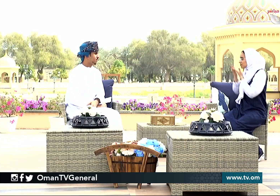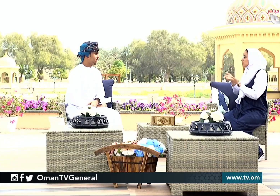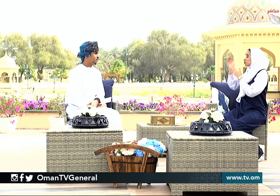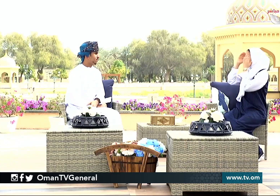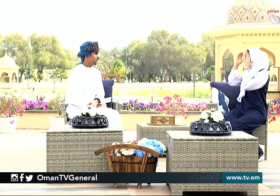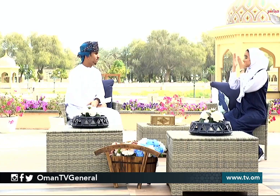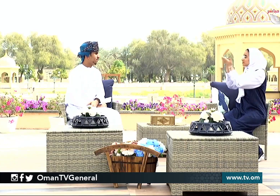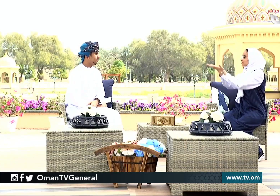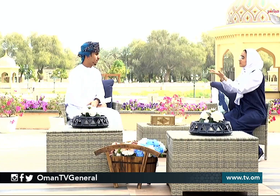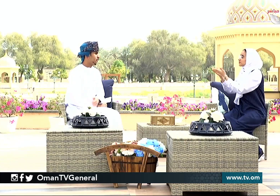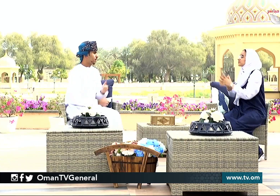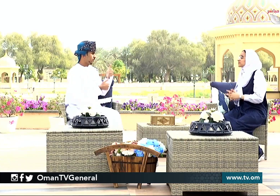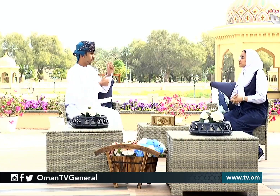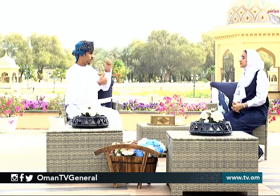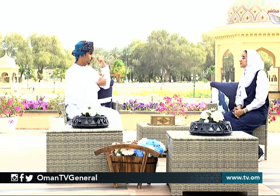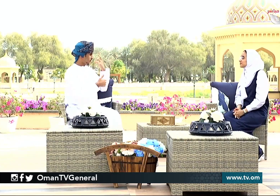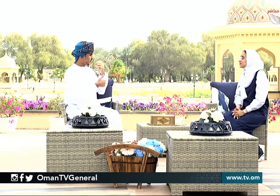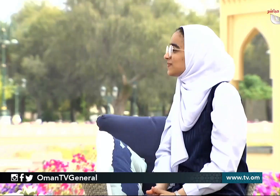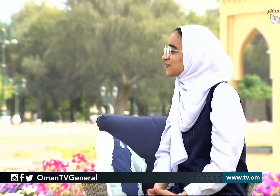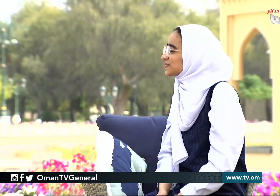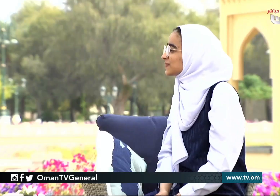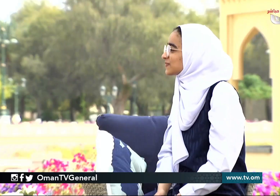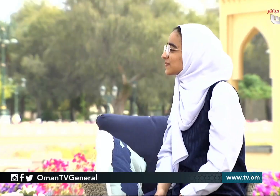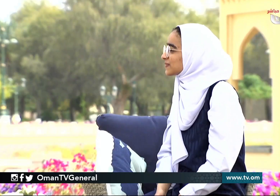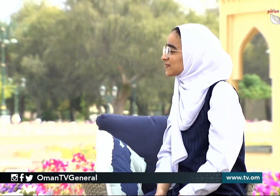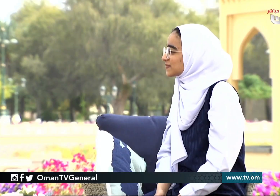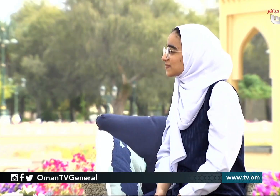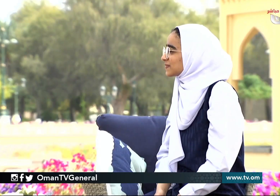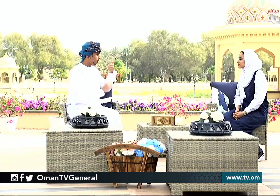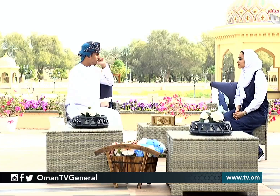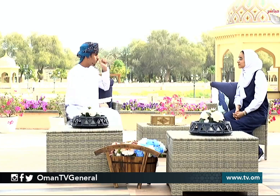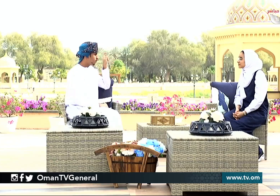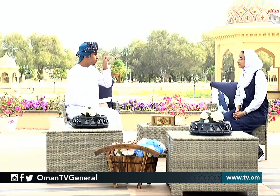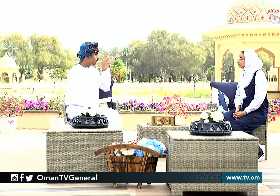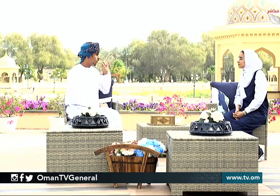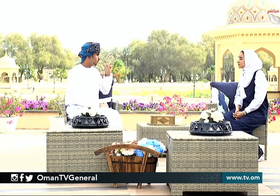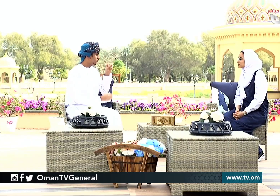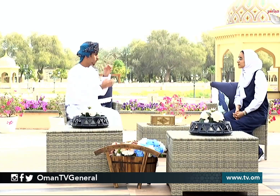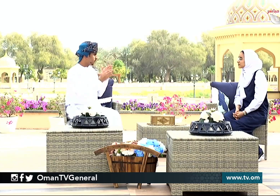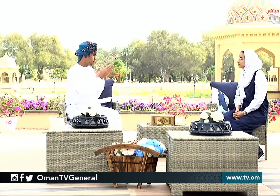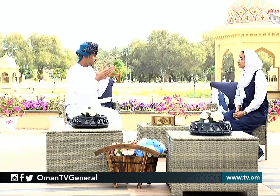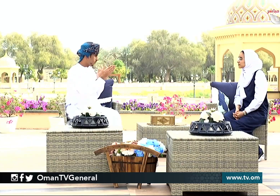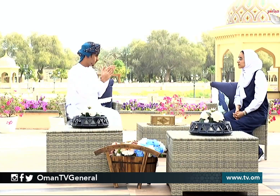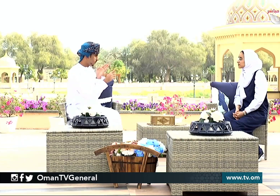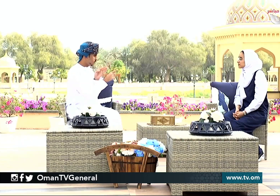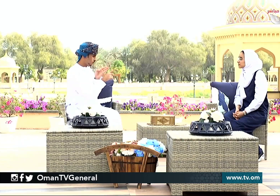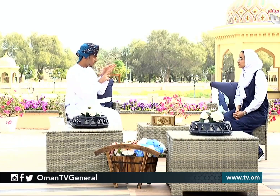هذه التجربة الإعلامية. جميل جدا. سؤال التالي، أمس أنا شفتك في برنامج